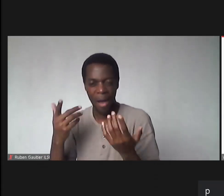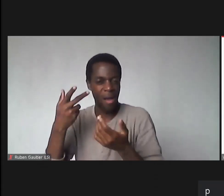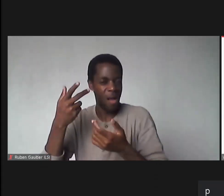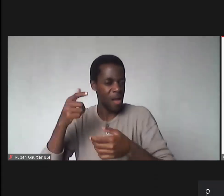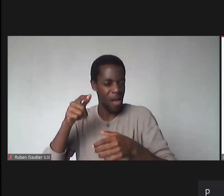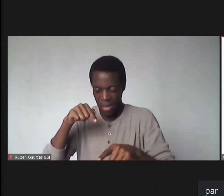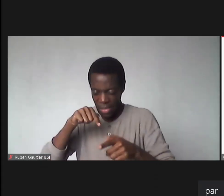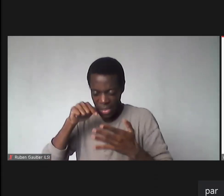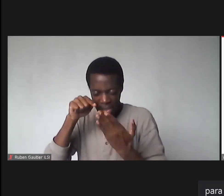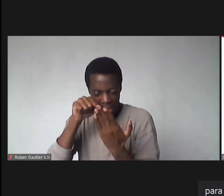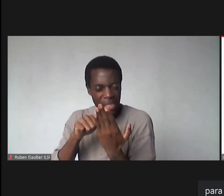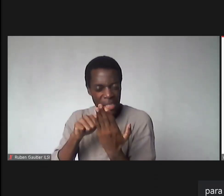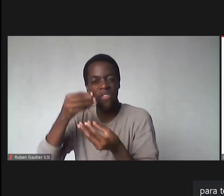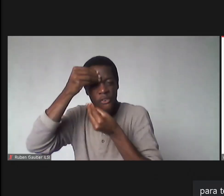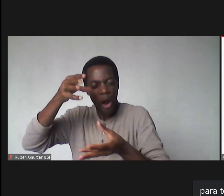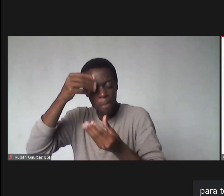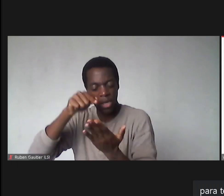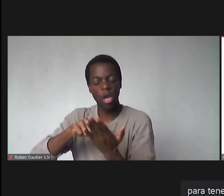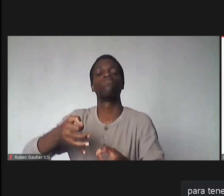Entre esos principios,